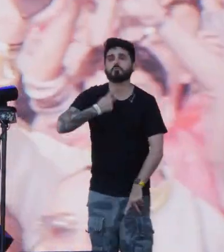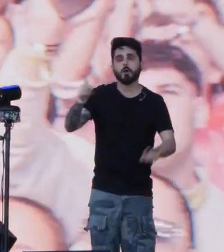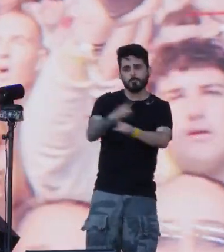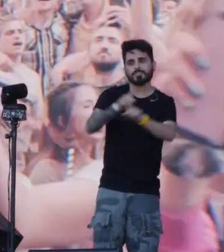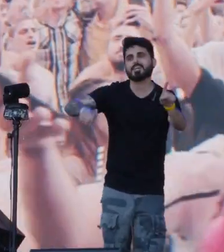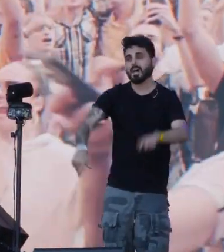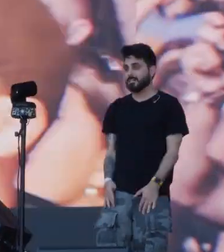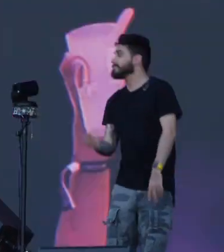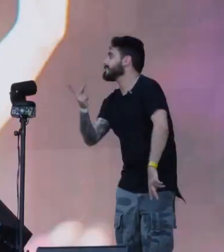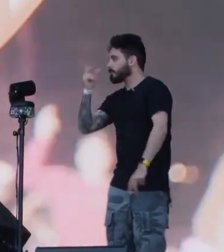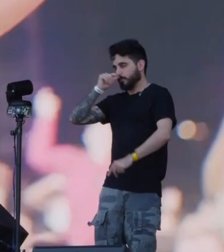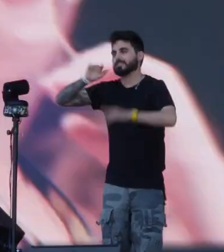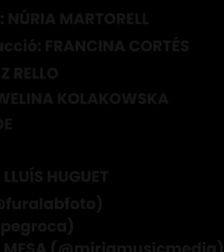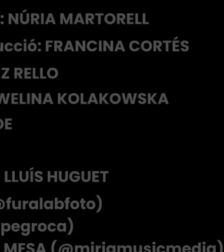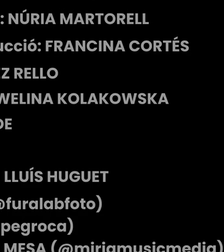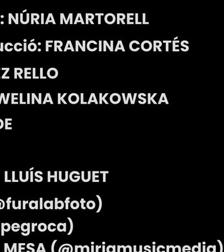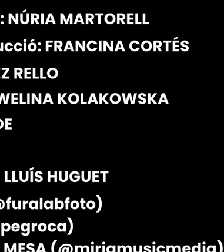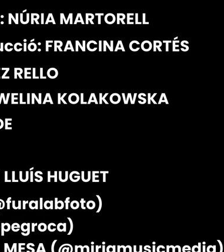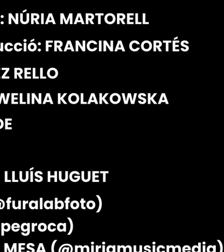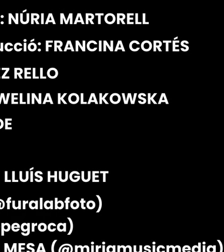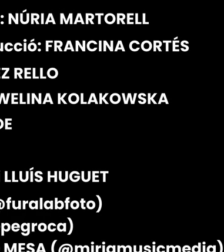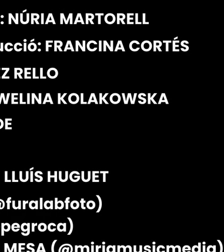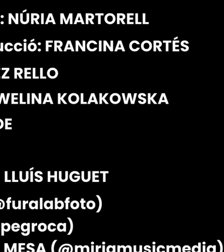Tu i jo la música, Messi platònica